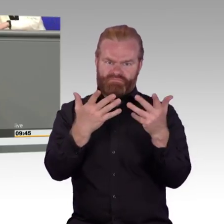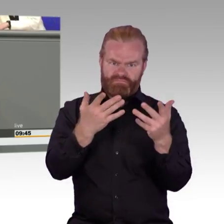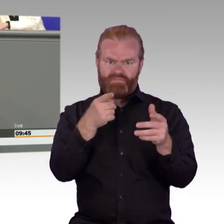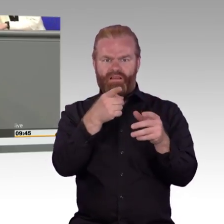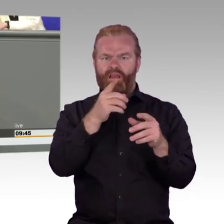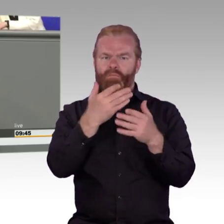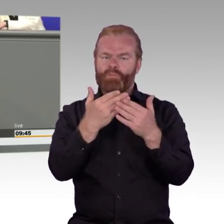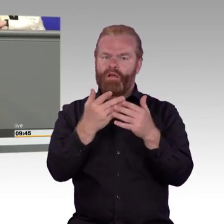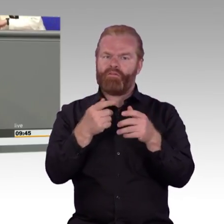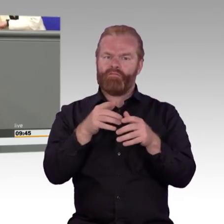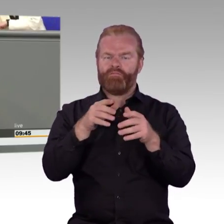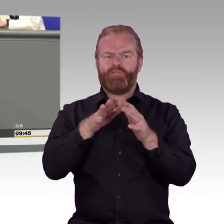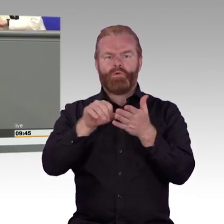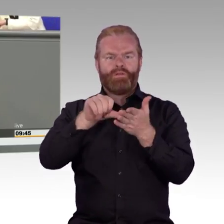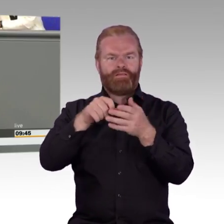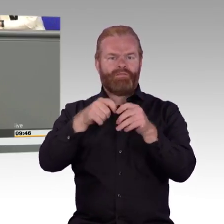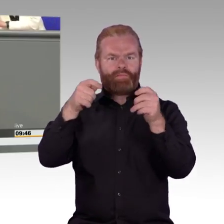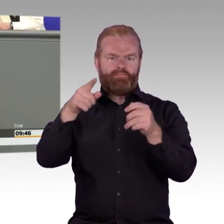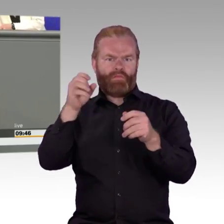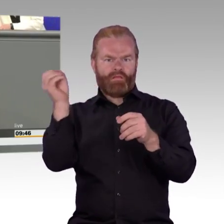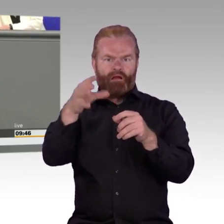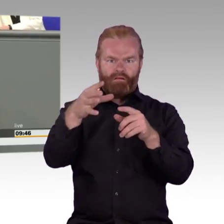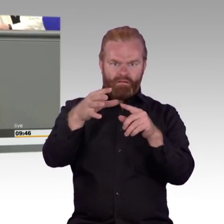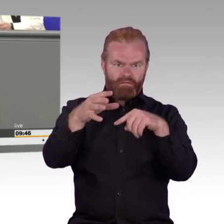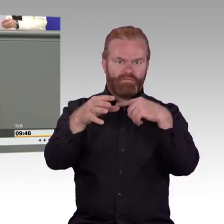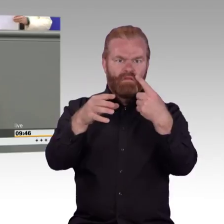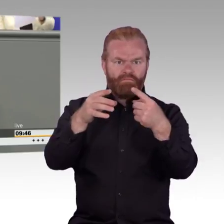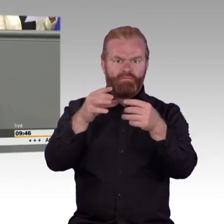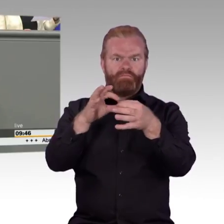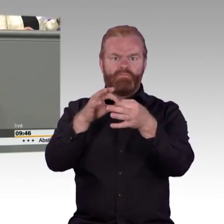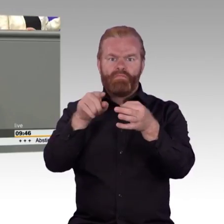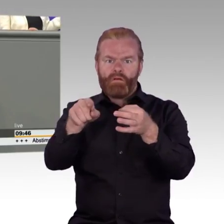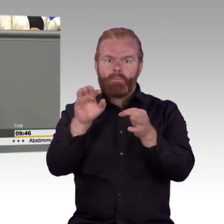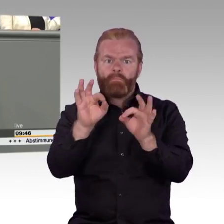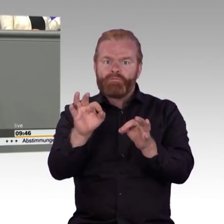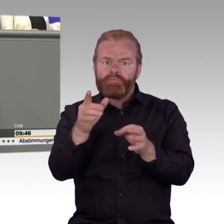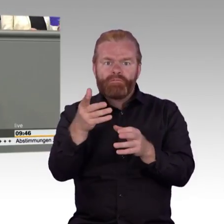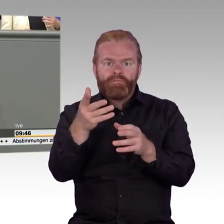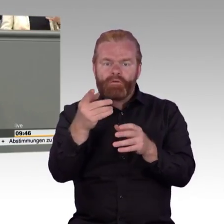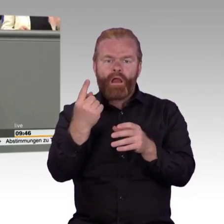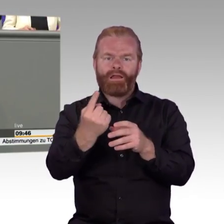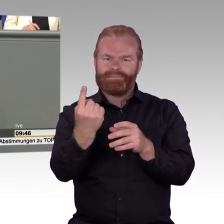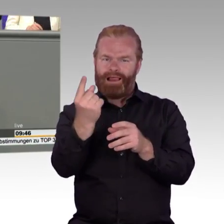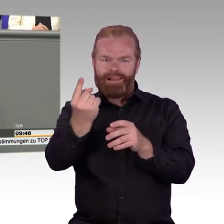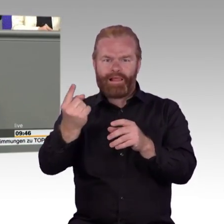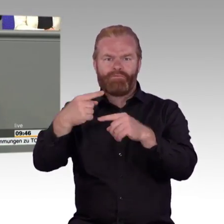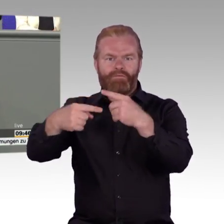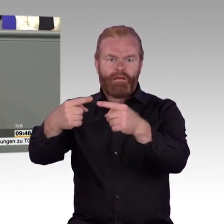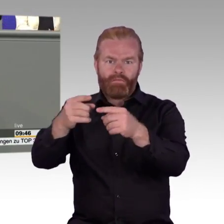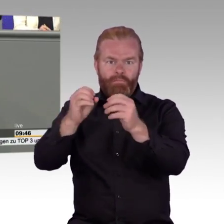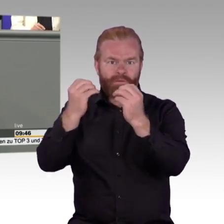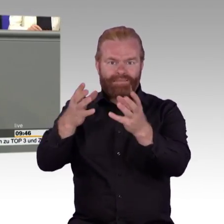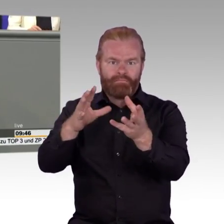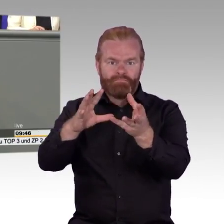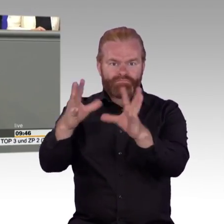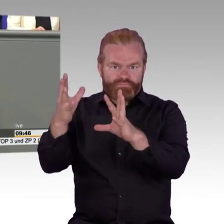dass gerade die Sachverständigen, die wir benannt haben, gesagt haben, sie halten das für ein taugliches Instrument. Sie wünschen, natürlich kann man sich immer mehr